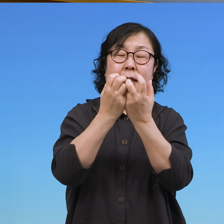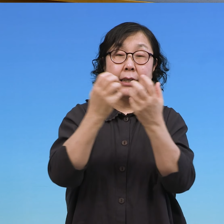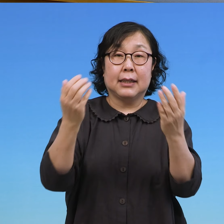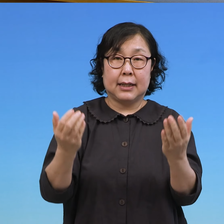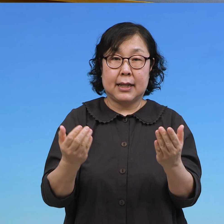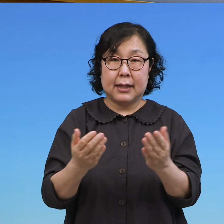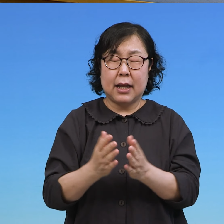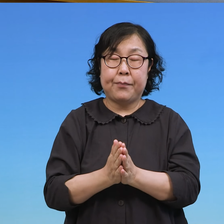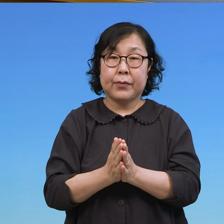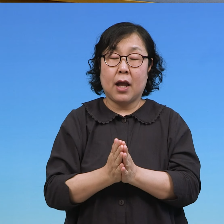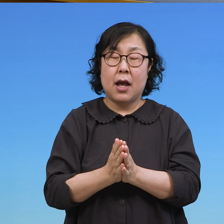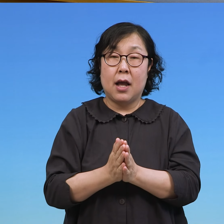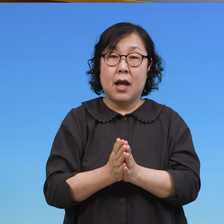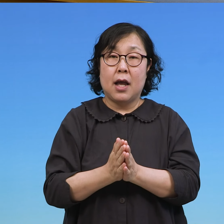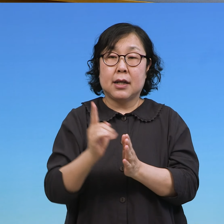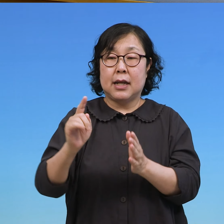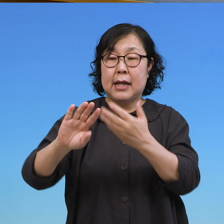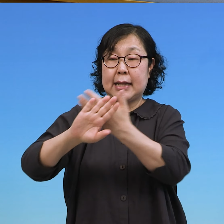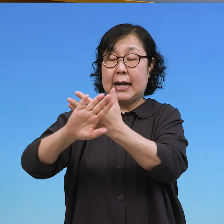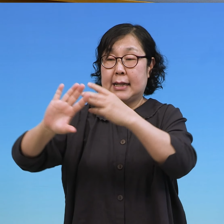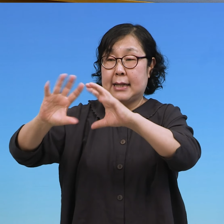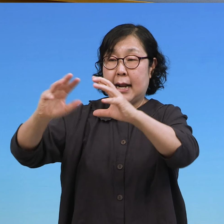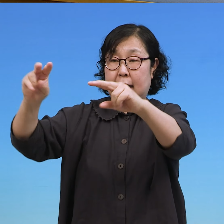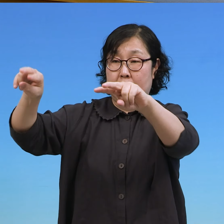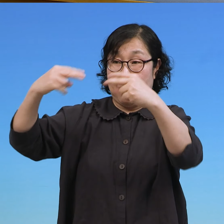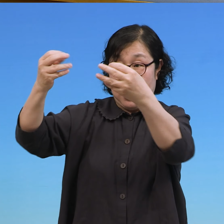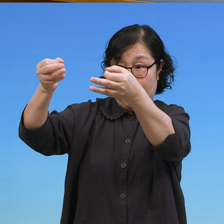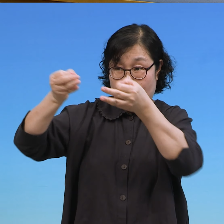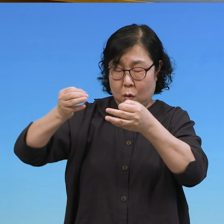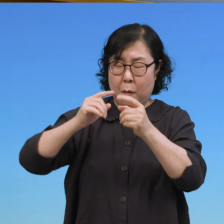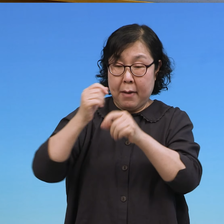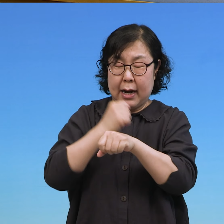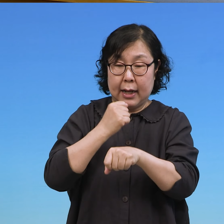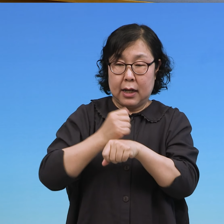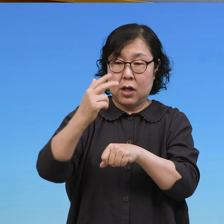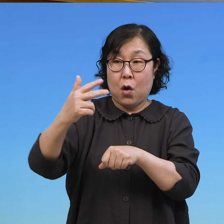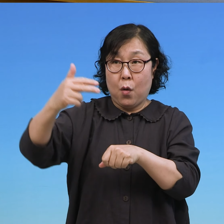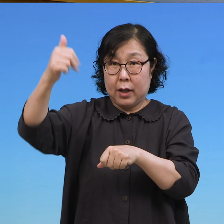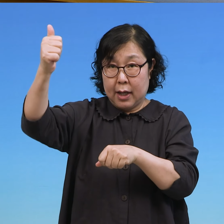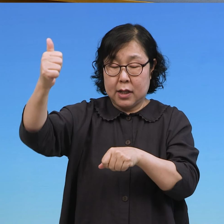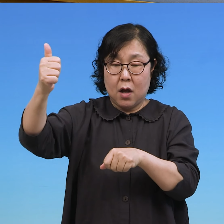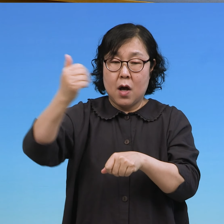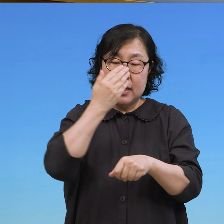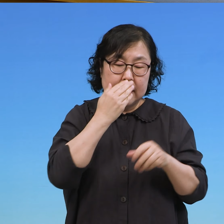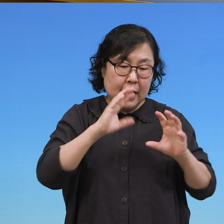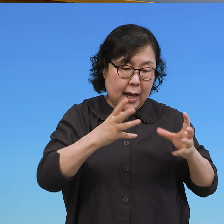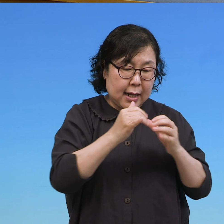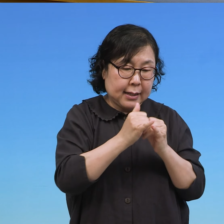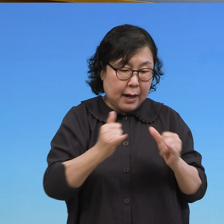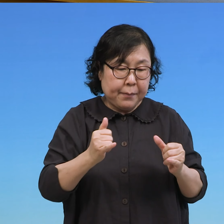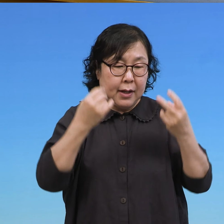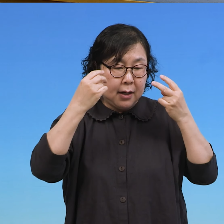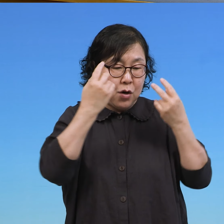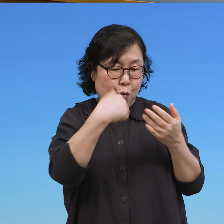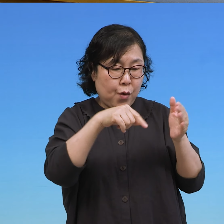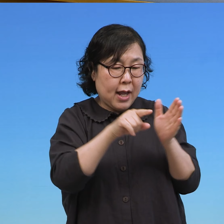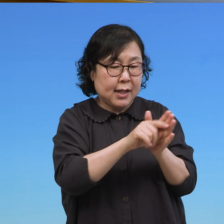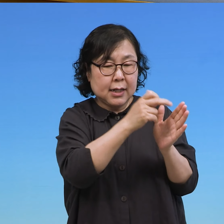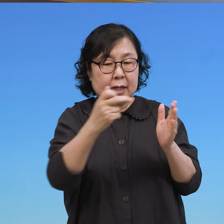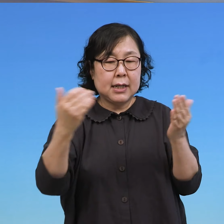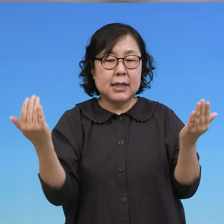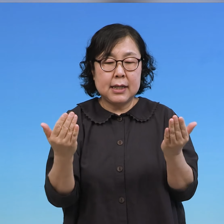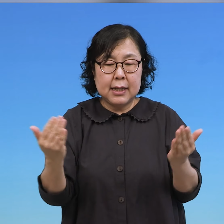가운데서 말하기를 여호와께서 그들을 위하여 큰 일을 행하셨다 하였도다. 제가 2주 전